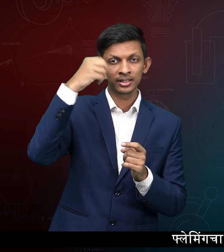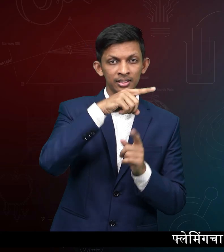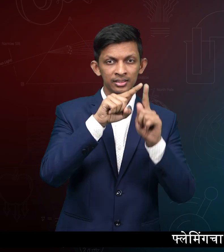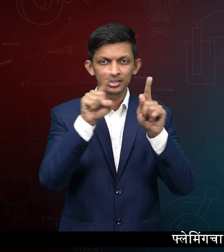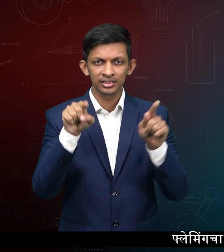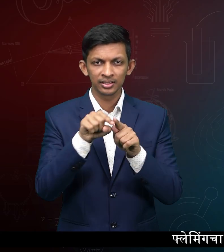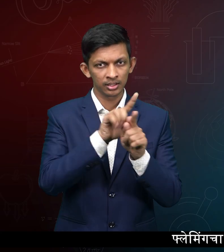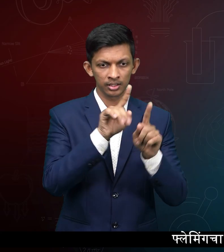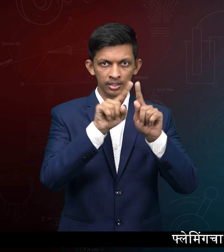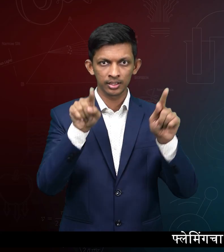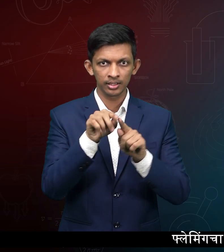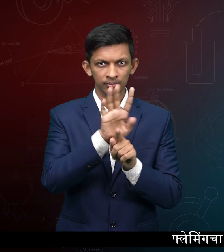डावा हात नियम लागू केल्यास